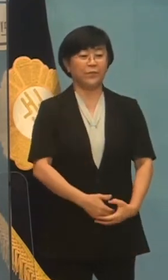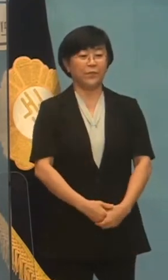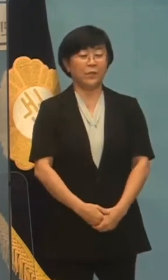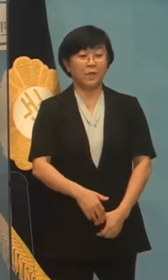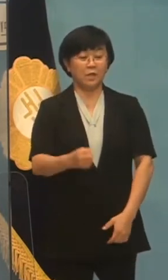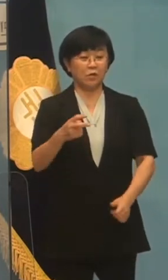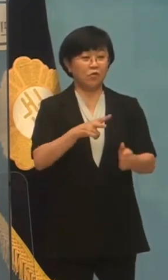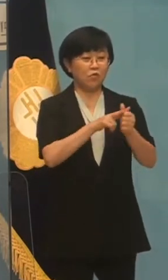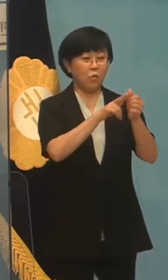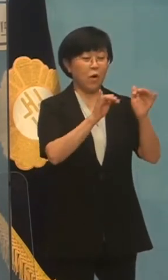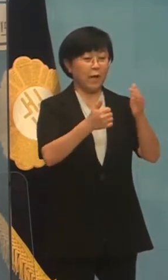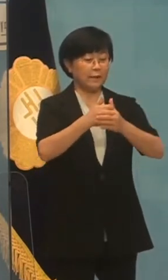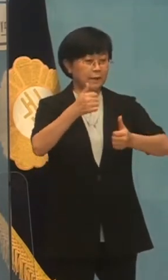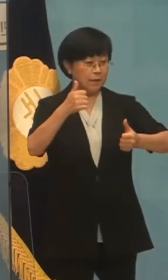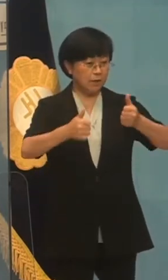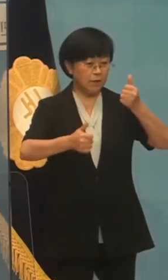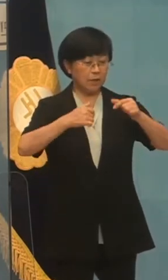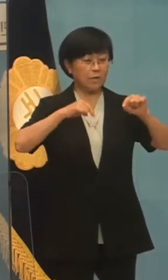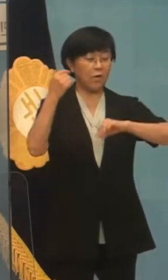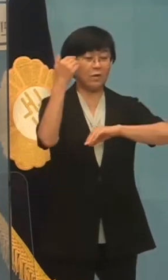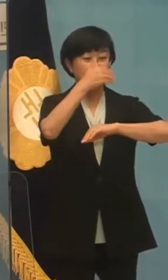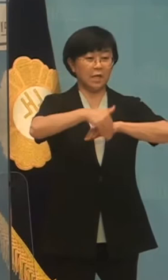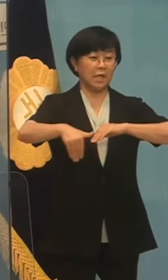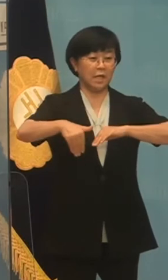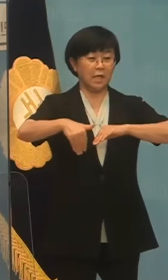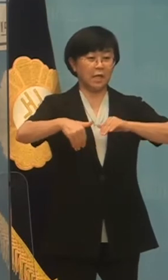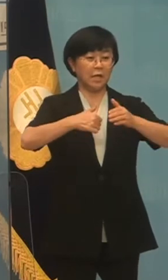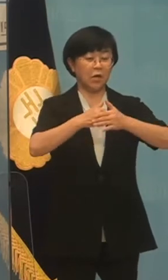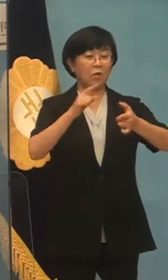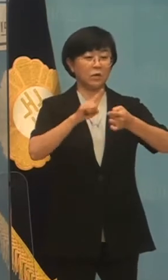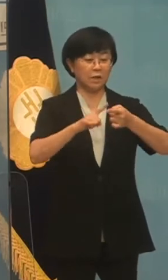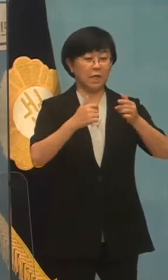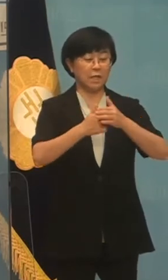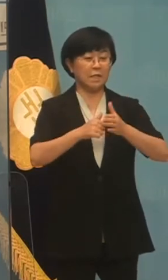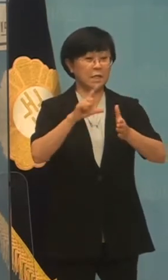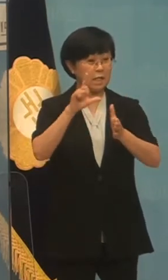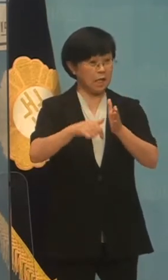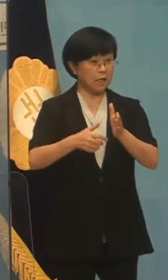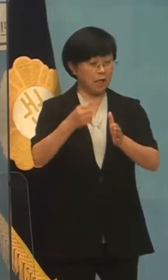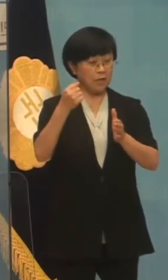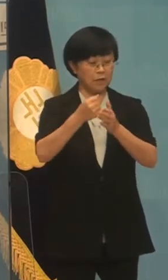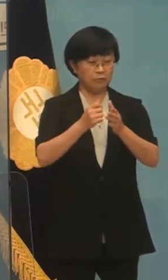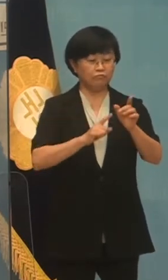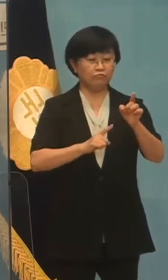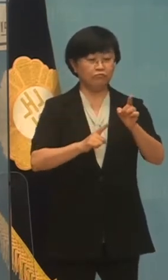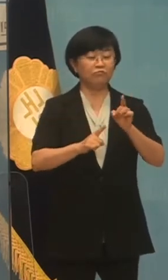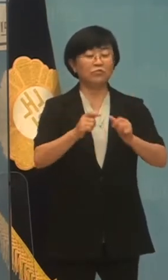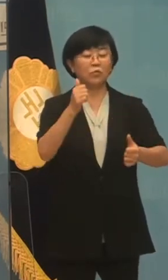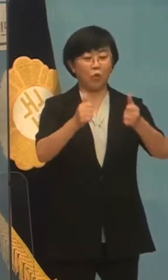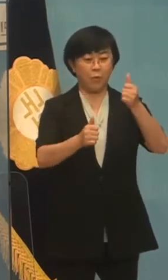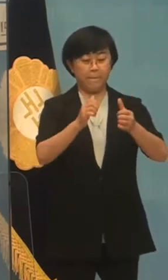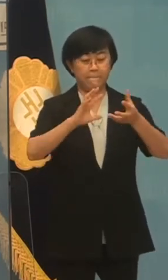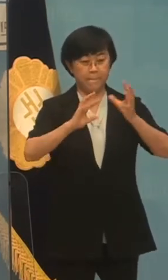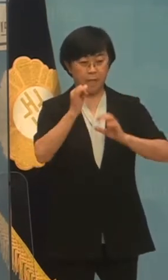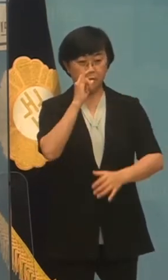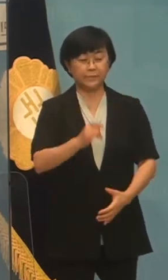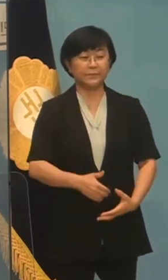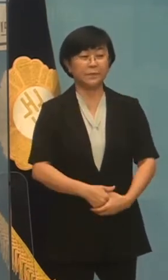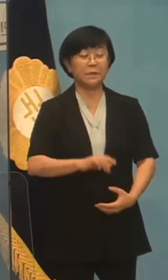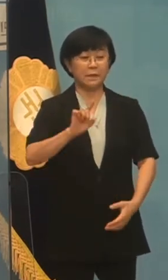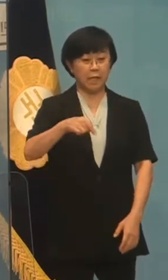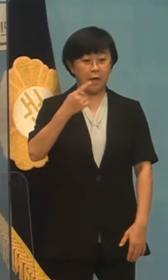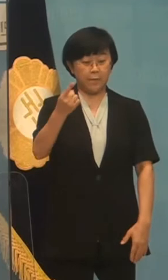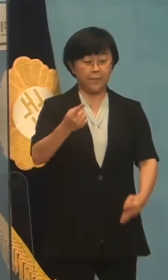그리고 후보 간 치열한 정책 경쟁의 시간이 될 주도권 토론을 갖게 됩니다.